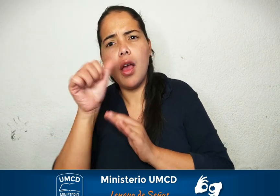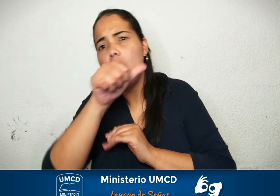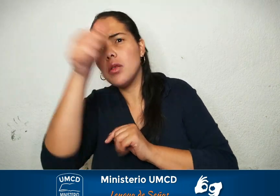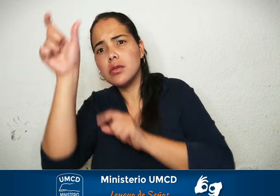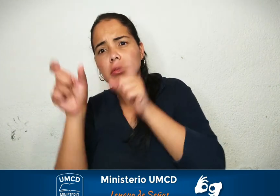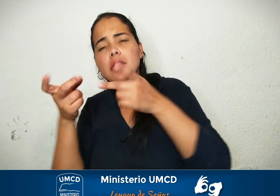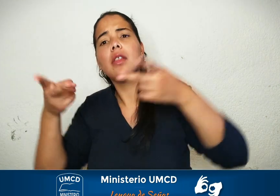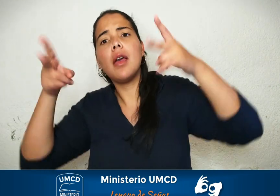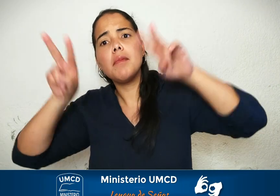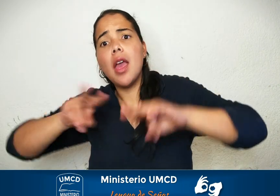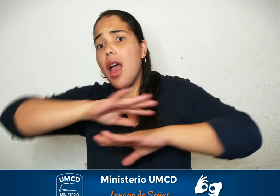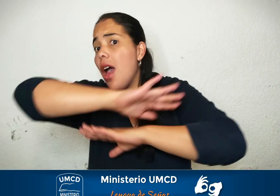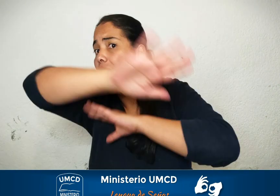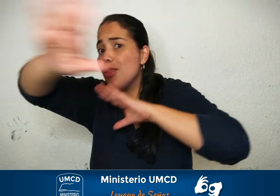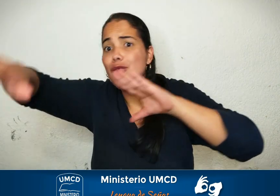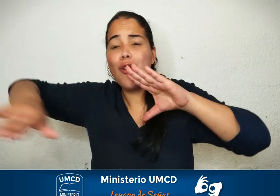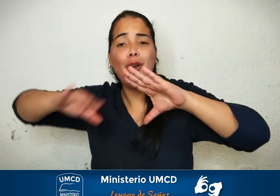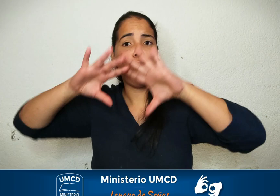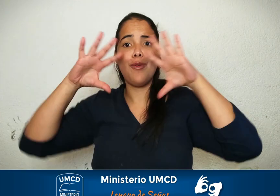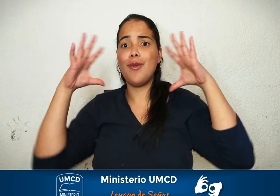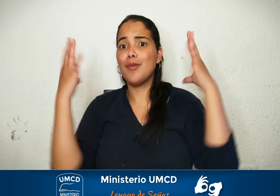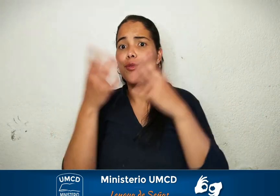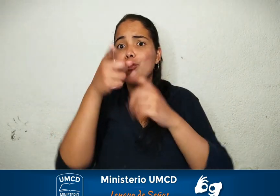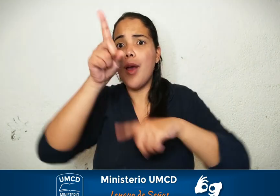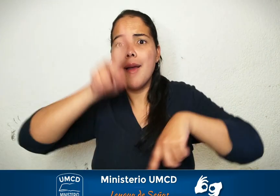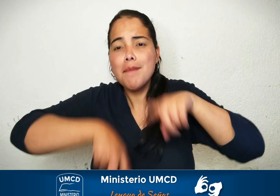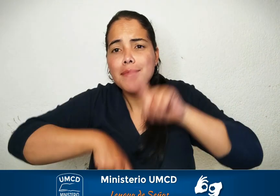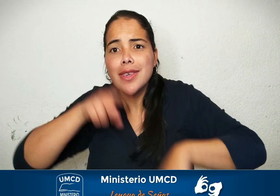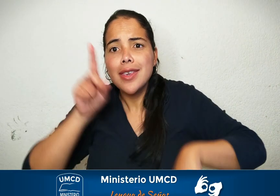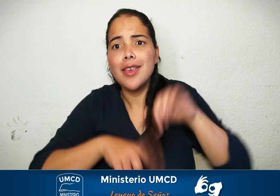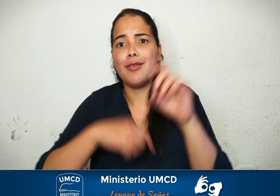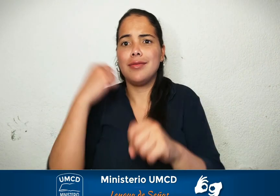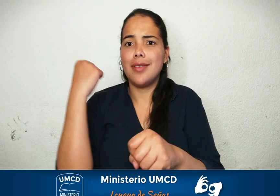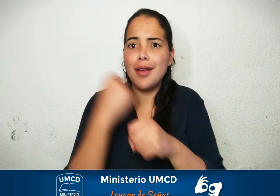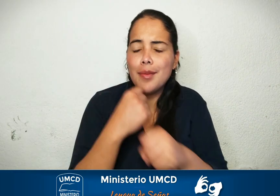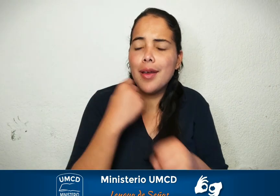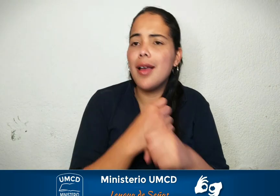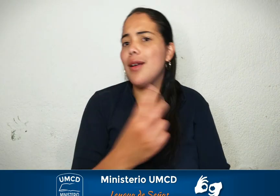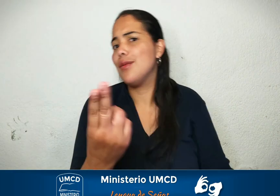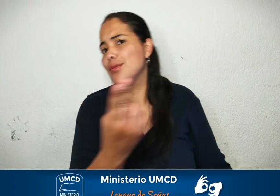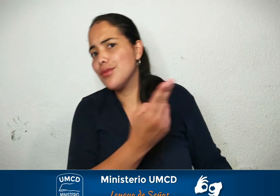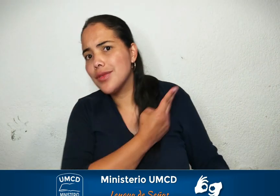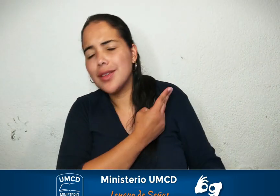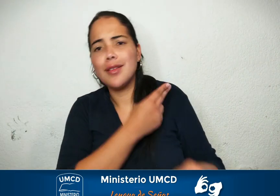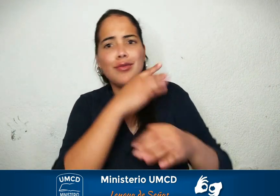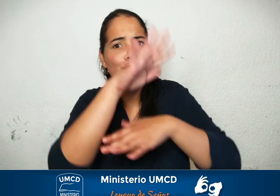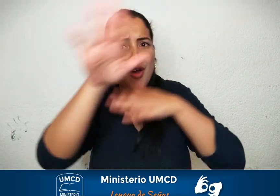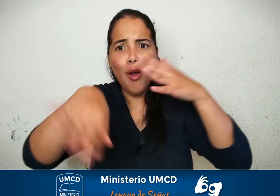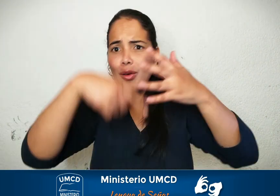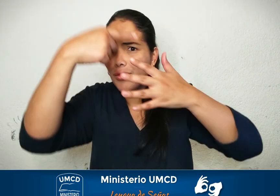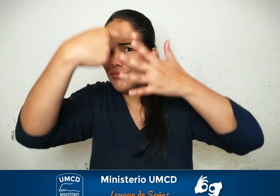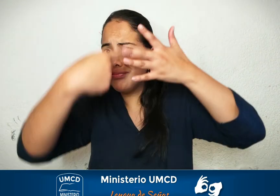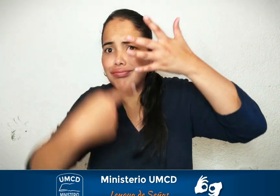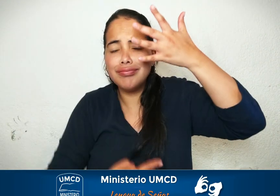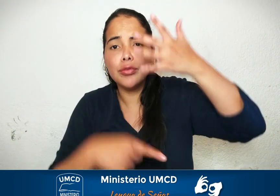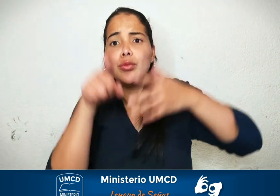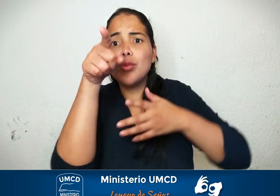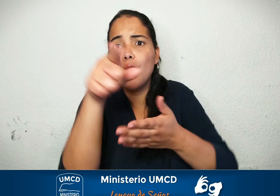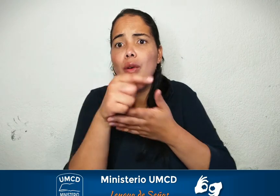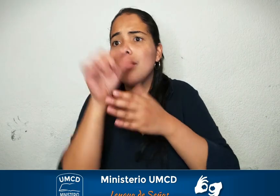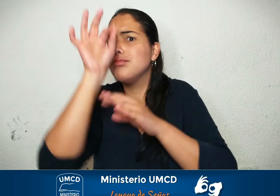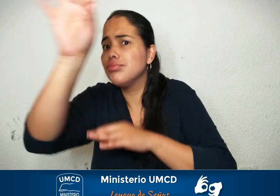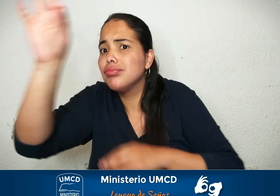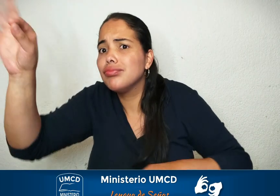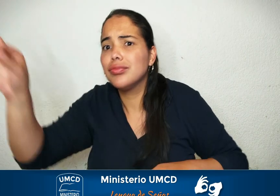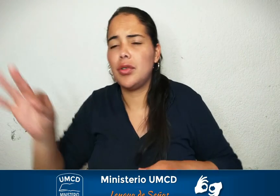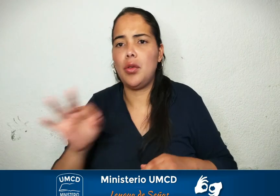otras personas, a todo el mundo conocido. Y Pablo tomó esa responsabilidad con seriedad. Y aunque en los versículos